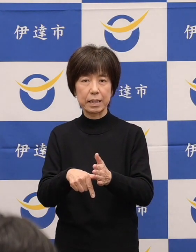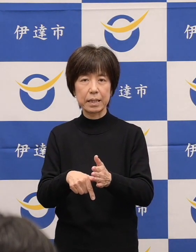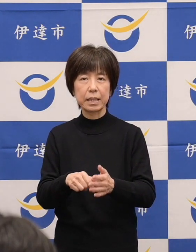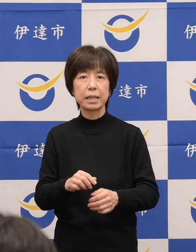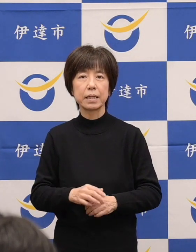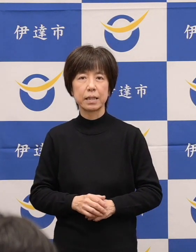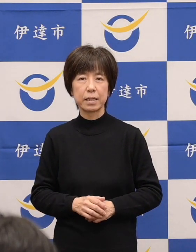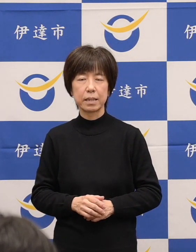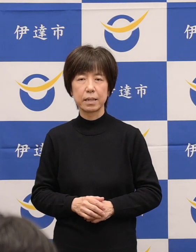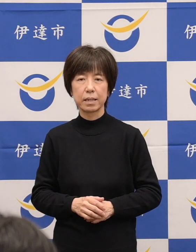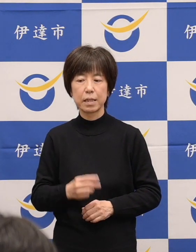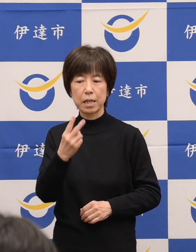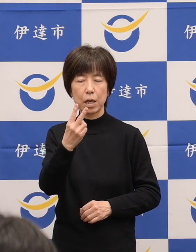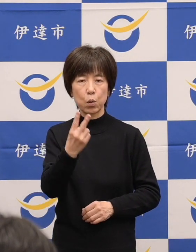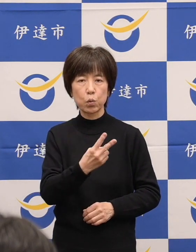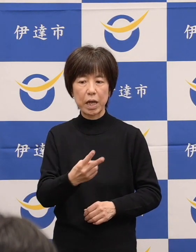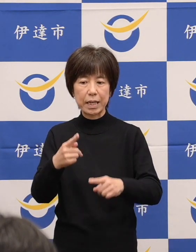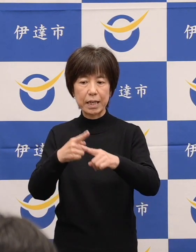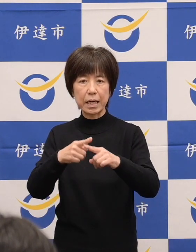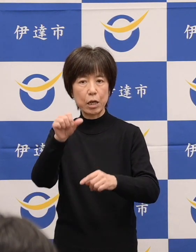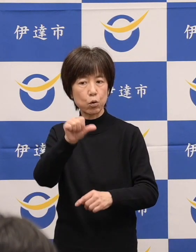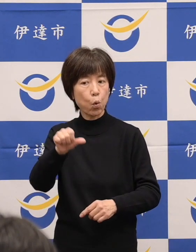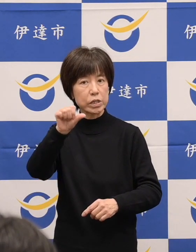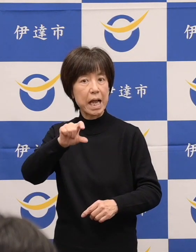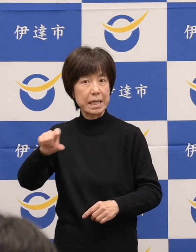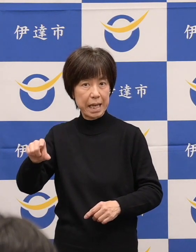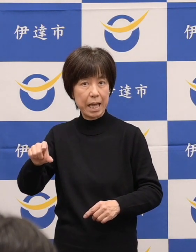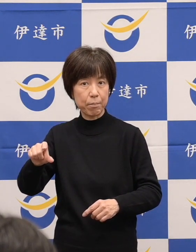人かける5000円の5泊で、